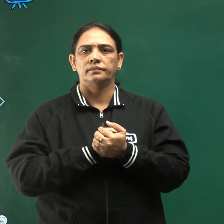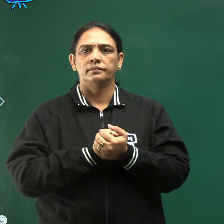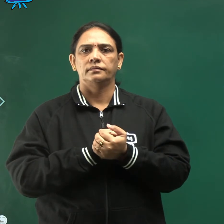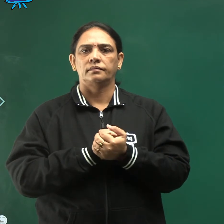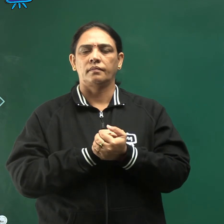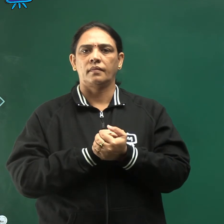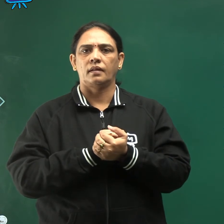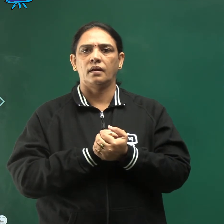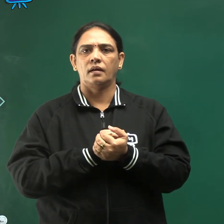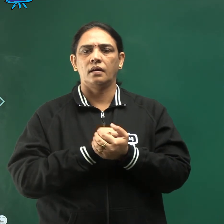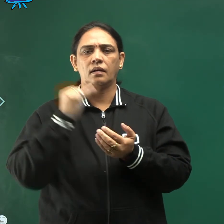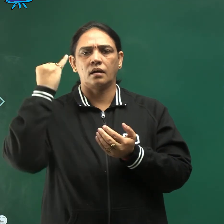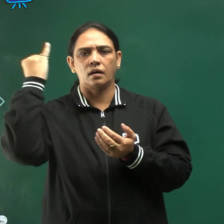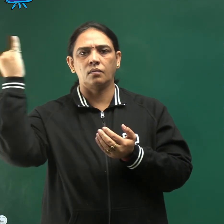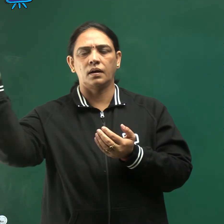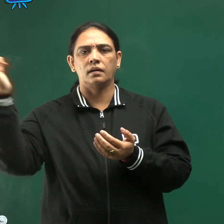का अनुमान